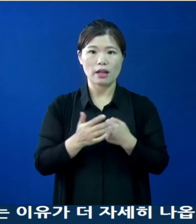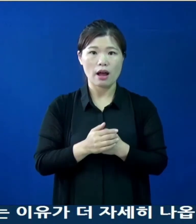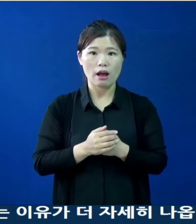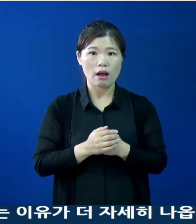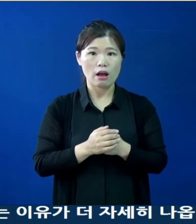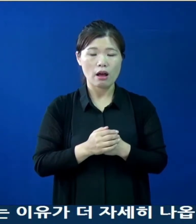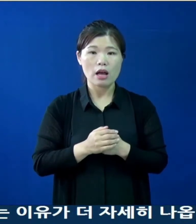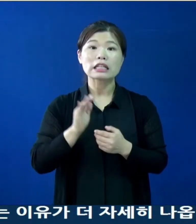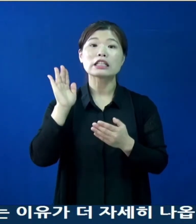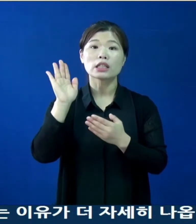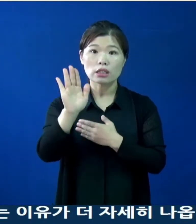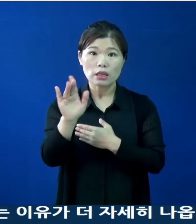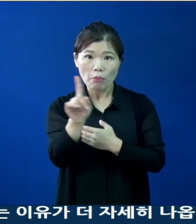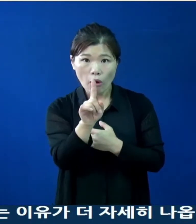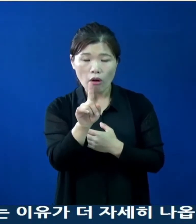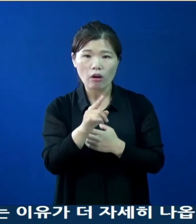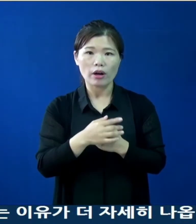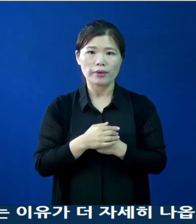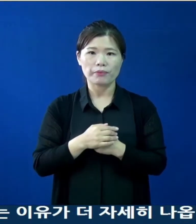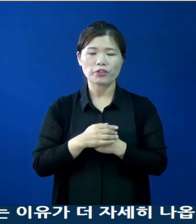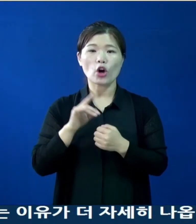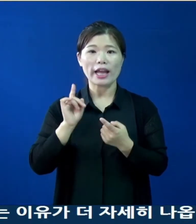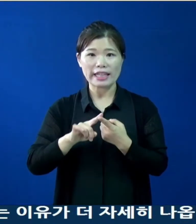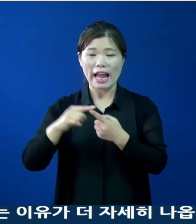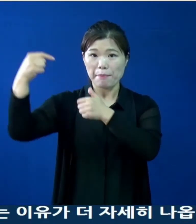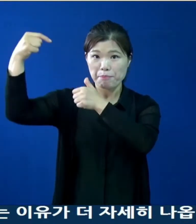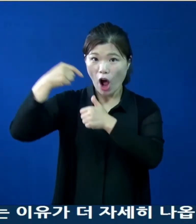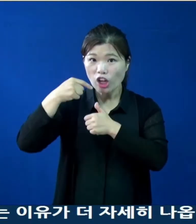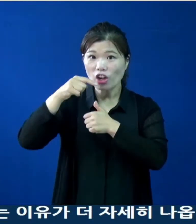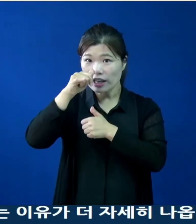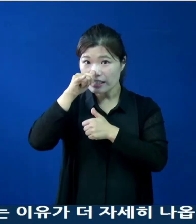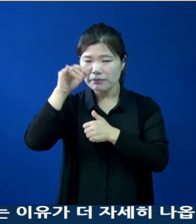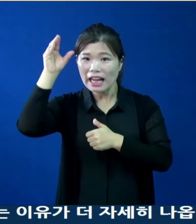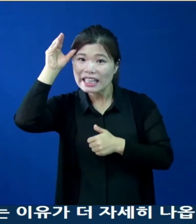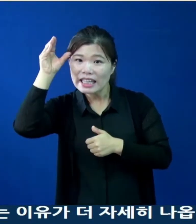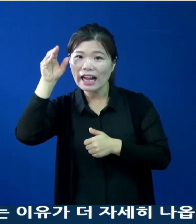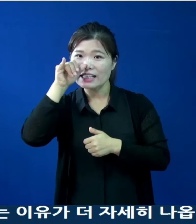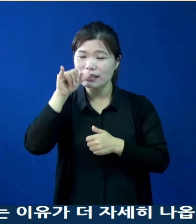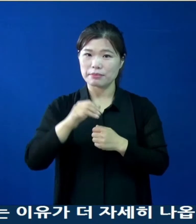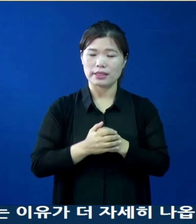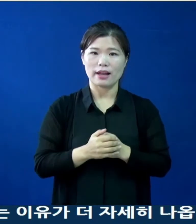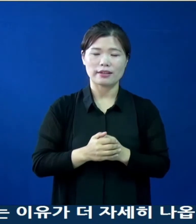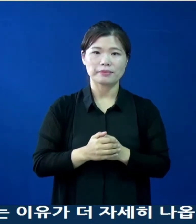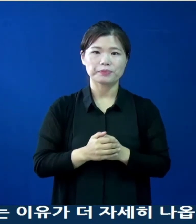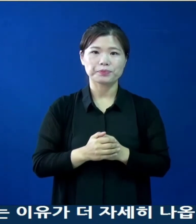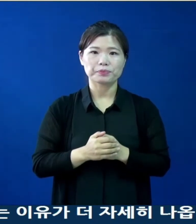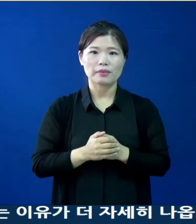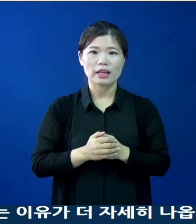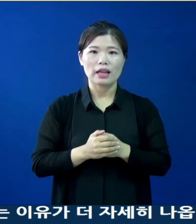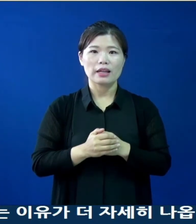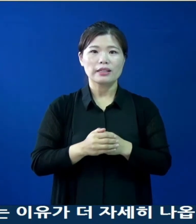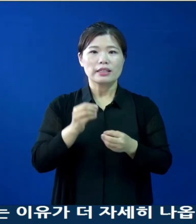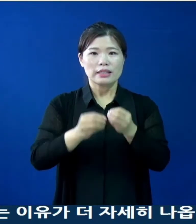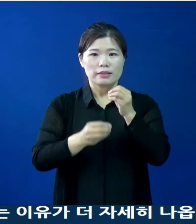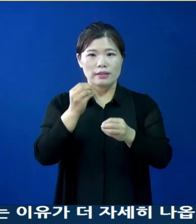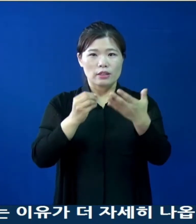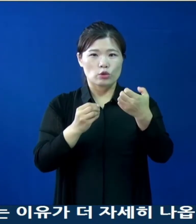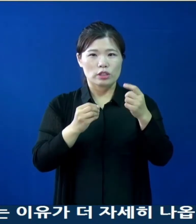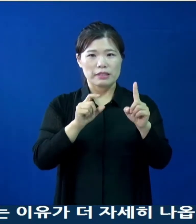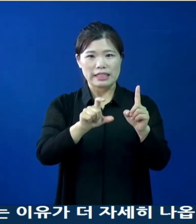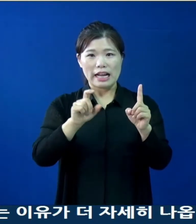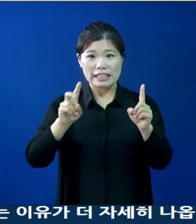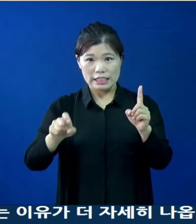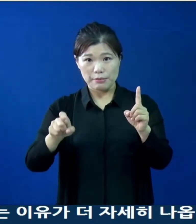그 다음에 관한 명령이, 그 다음에 관한 기대가 있다는 일이죠. 자, 11절과 13절 같이